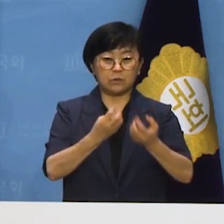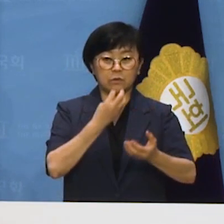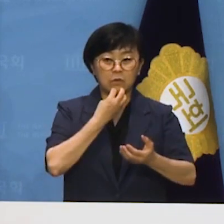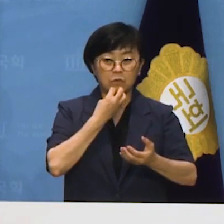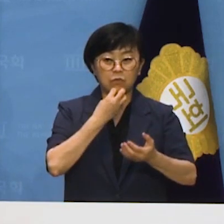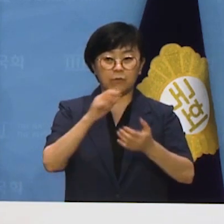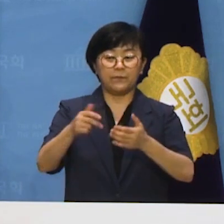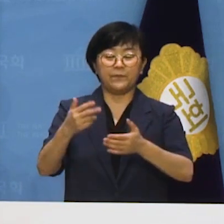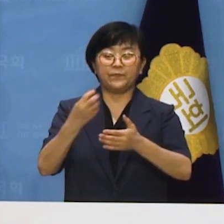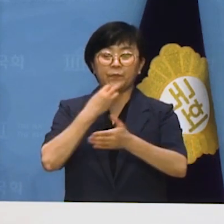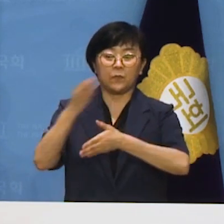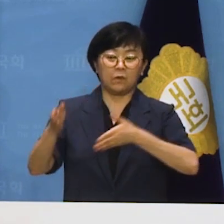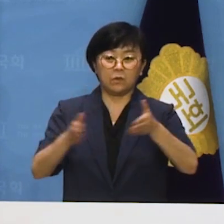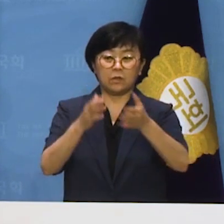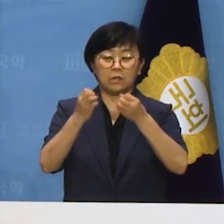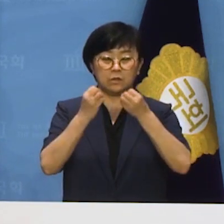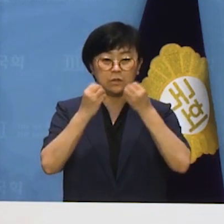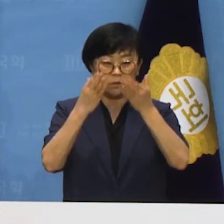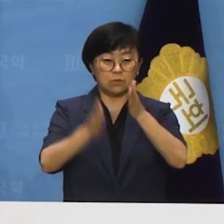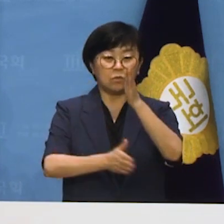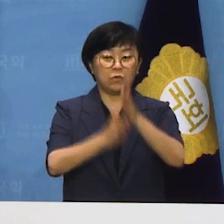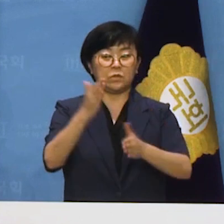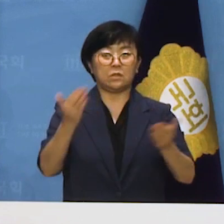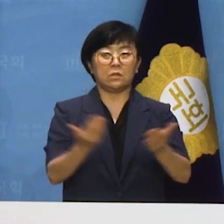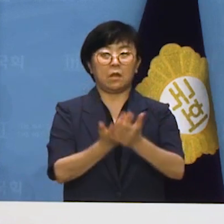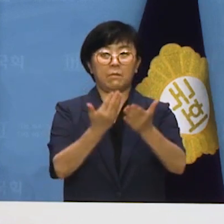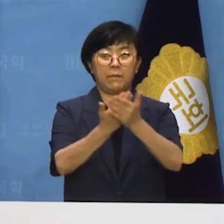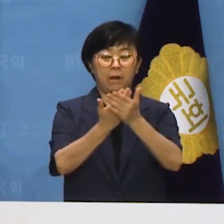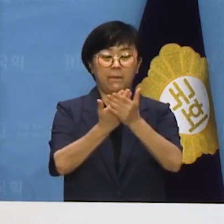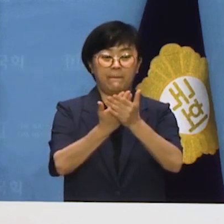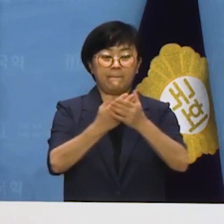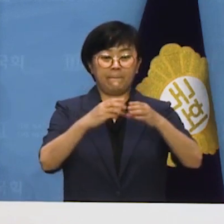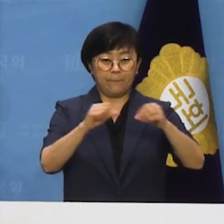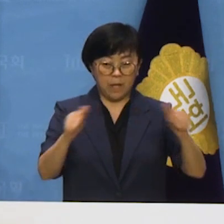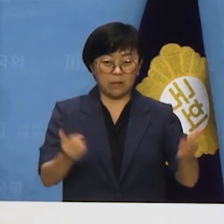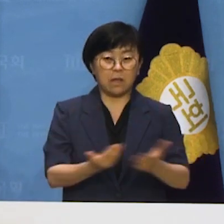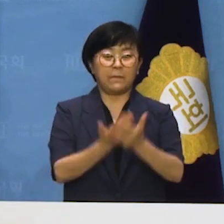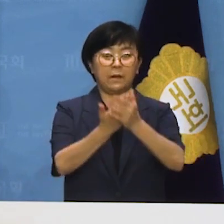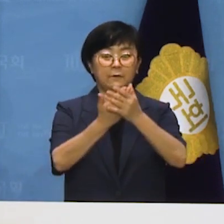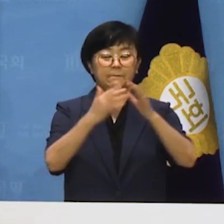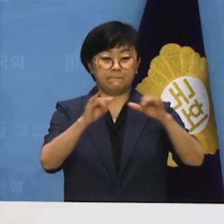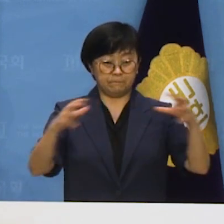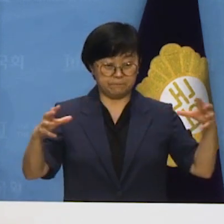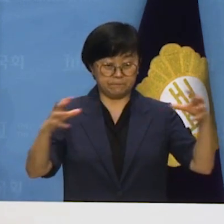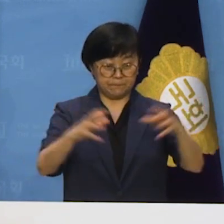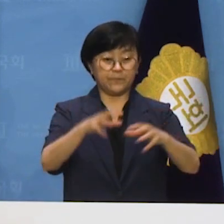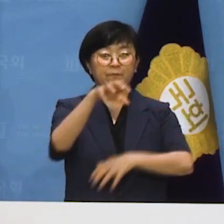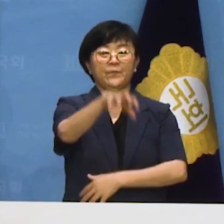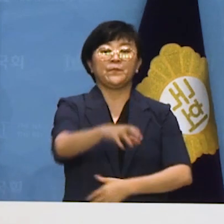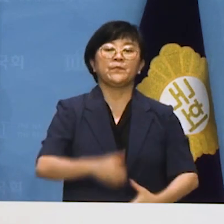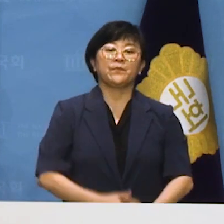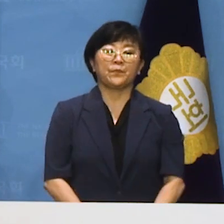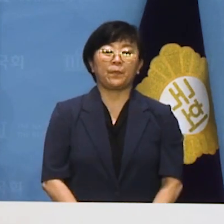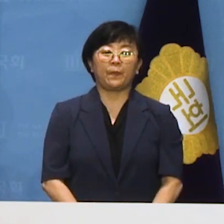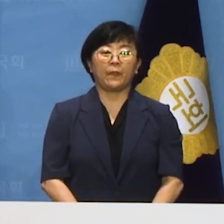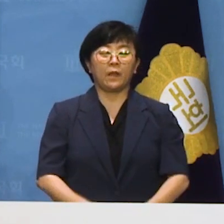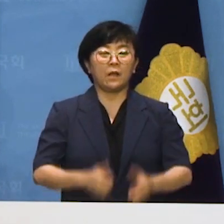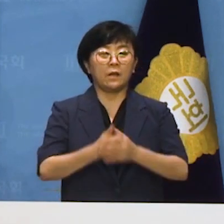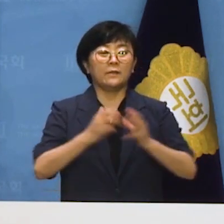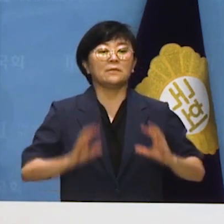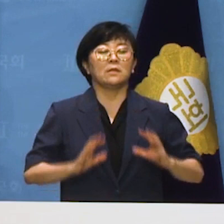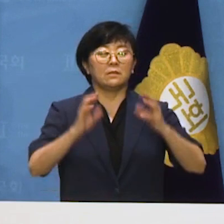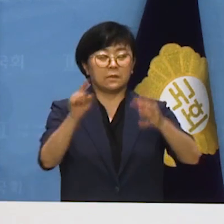경기 서북지역은 신도시 개발 및 택지개발로 인구가 밀집하는 지역입니다 여기에